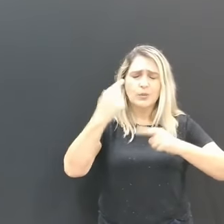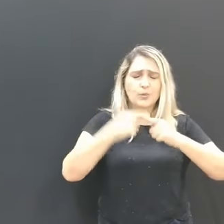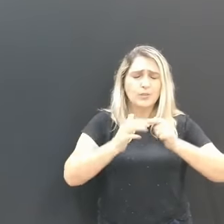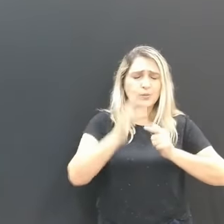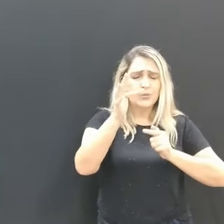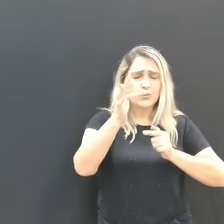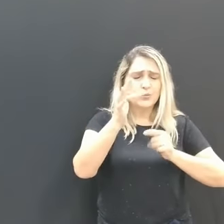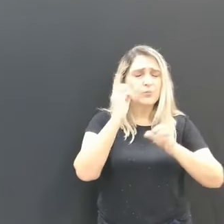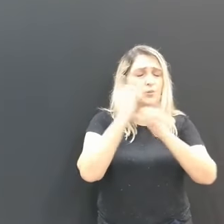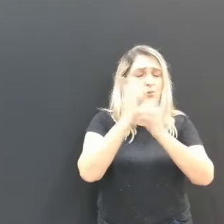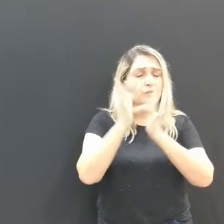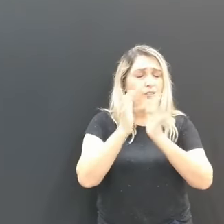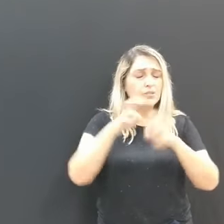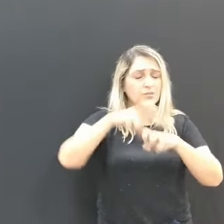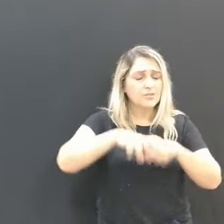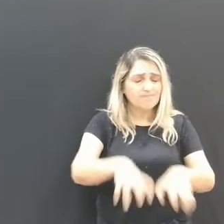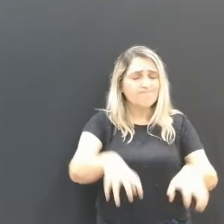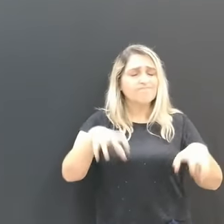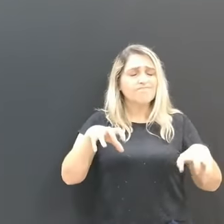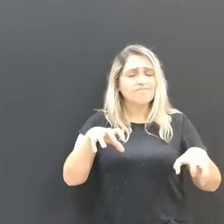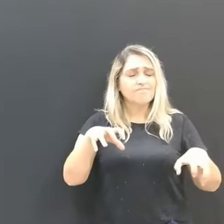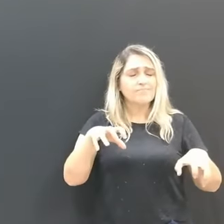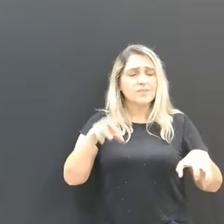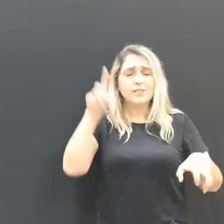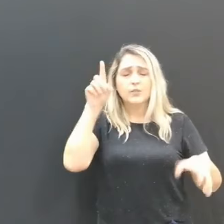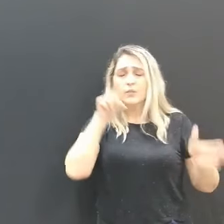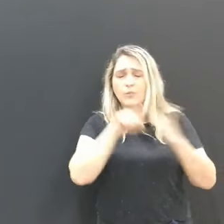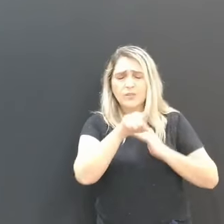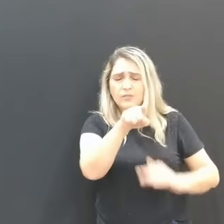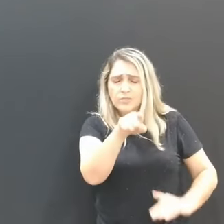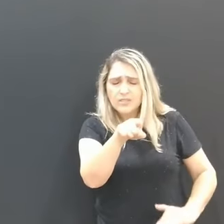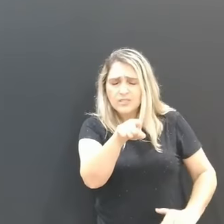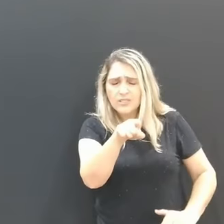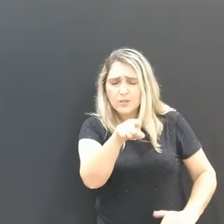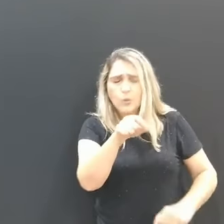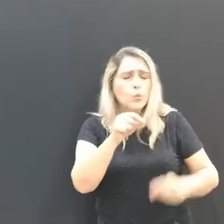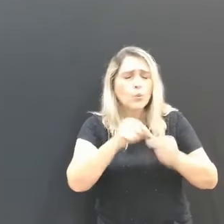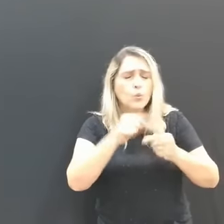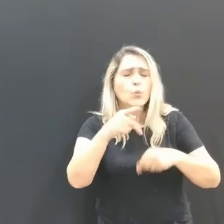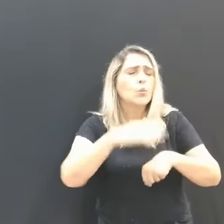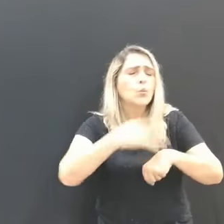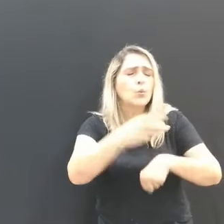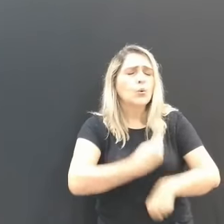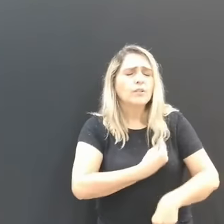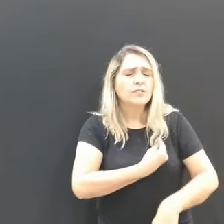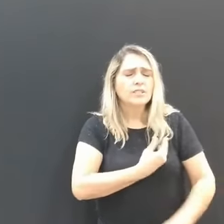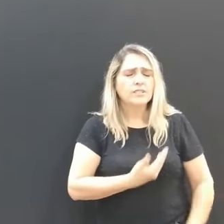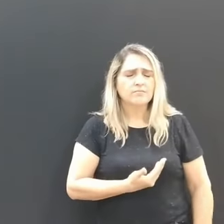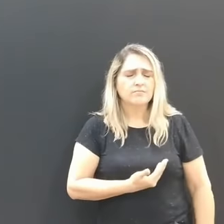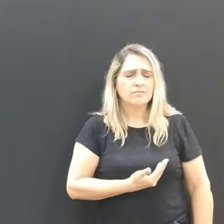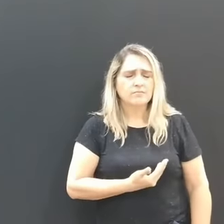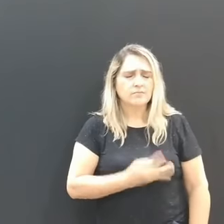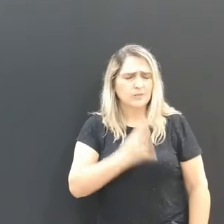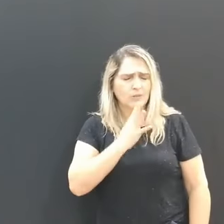contigo, para que no final, Senhor, quando o Senhor estiver assentado no teu trono, possamos estar diante de Ti com uma vida reta e